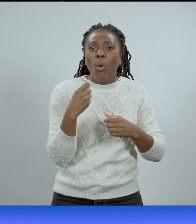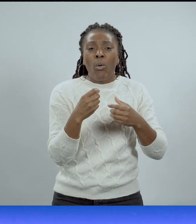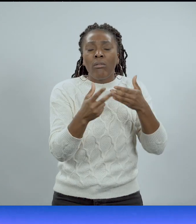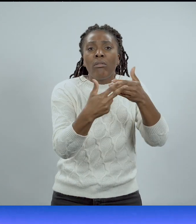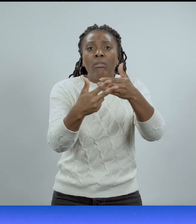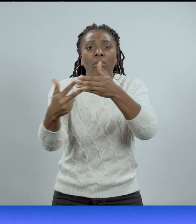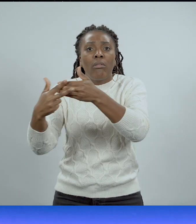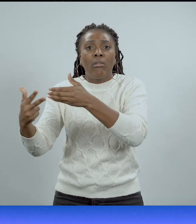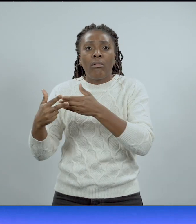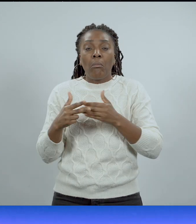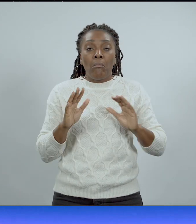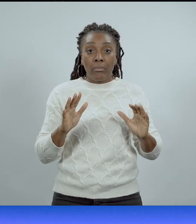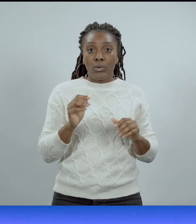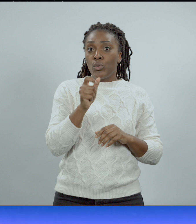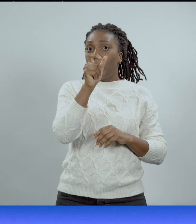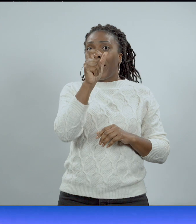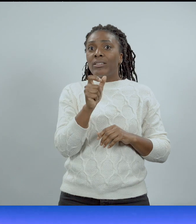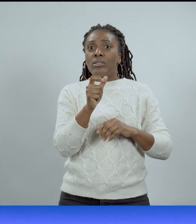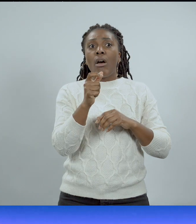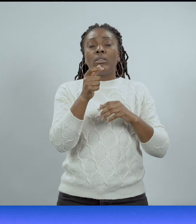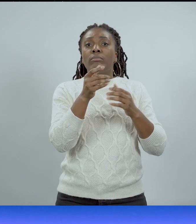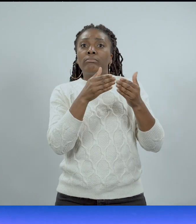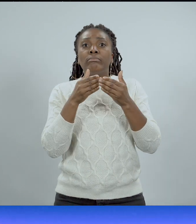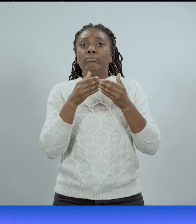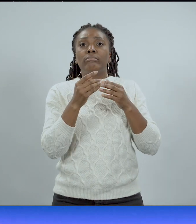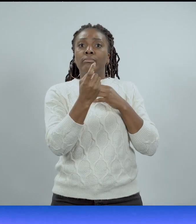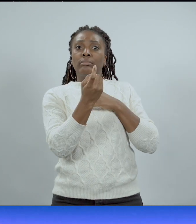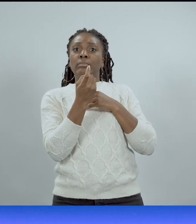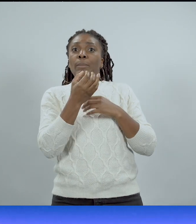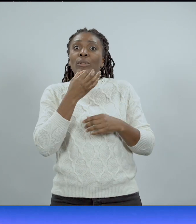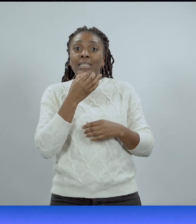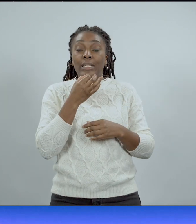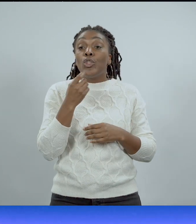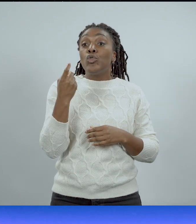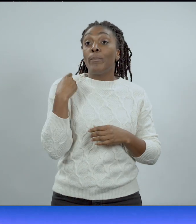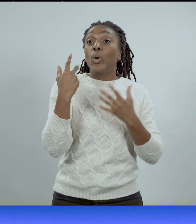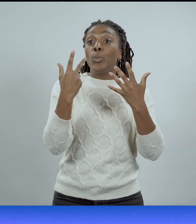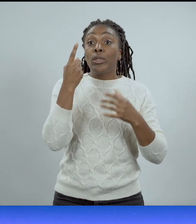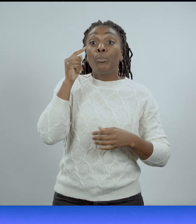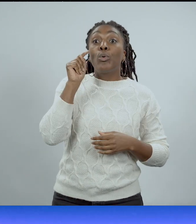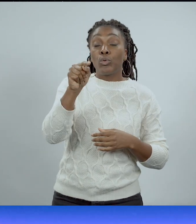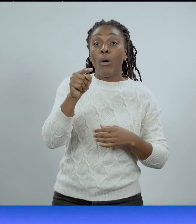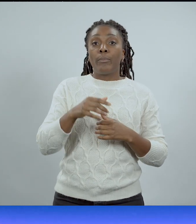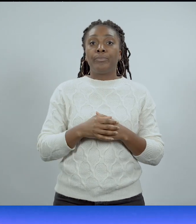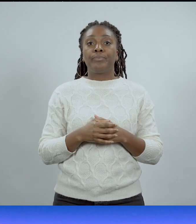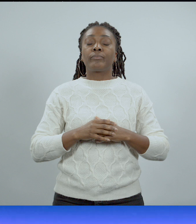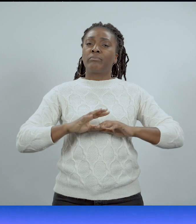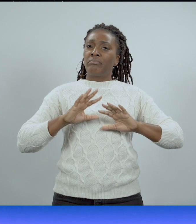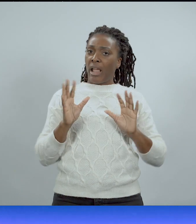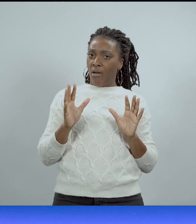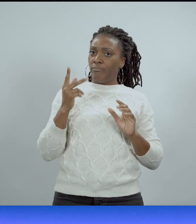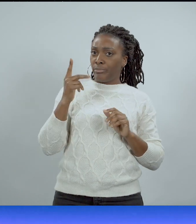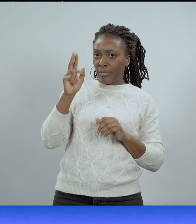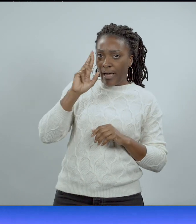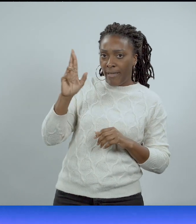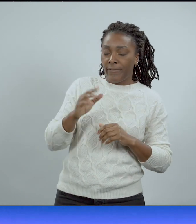numéros. C'est alors qu'une personne s'approche de la fenêtre et me dit que le canoë numéro 8 était pour moi.